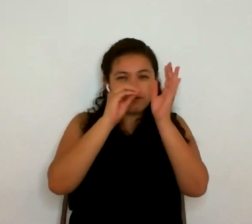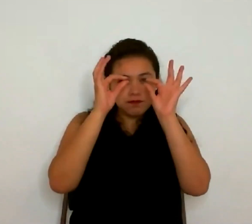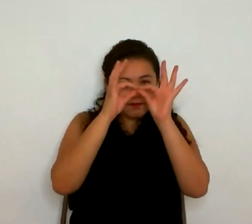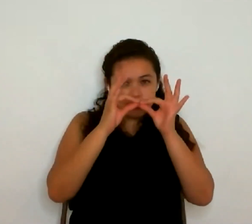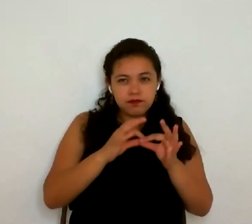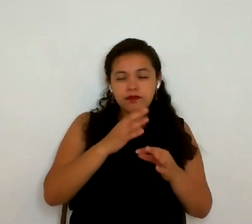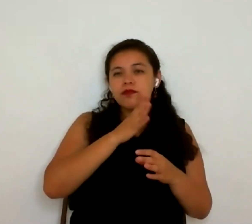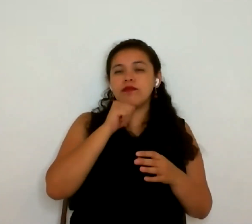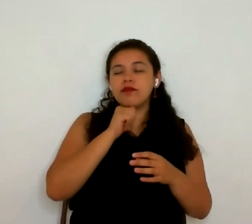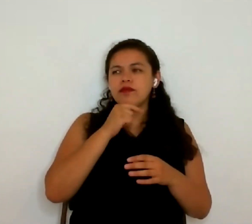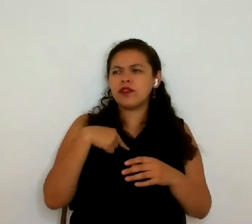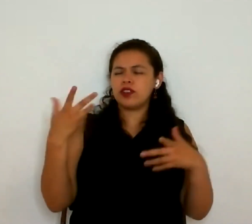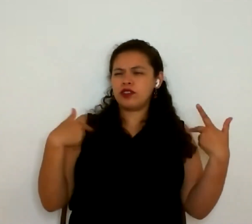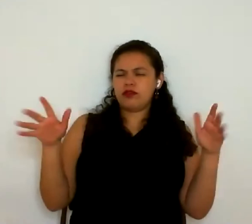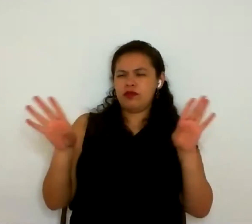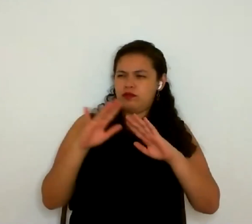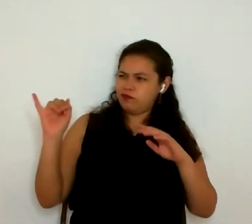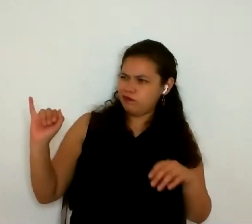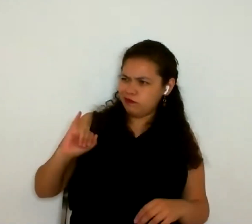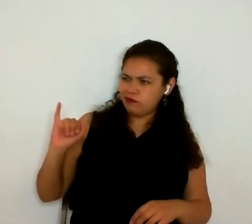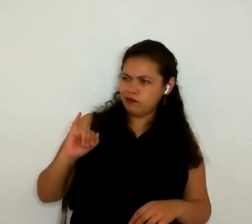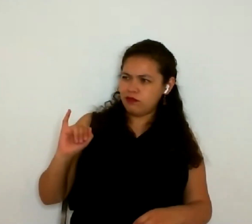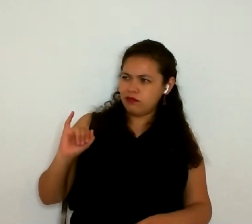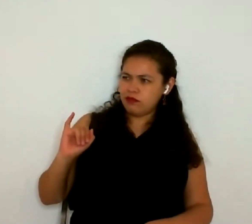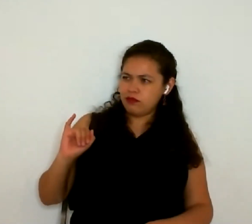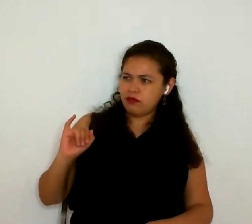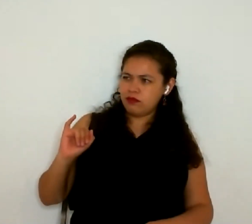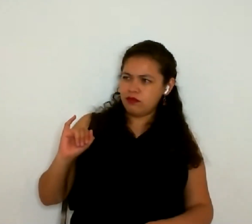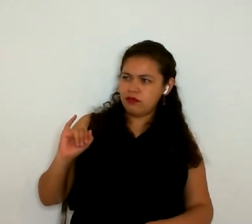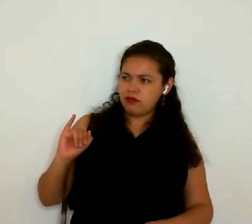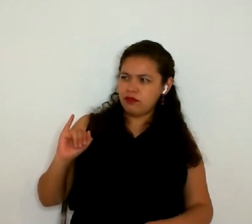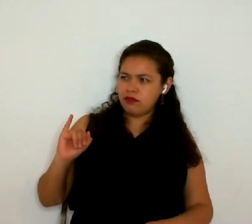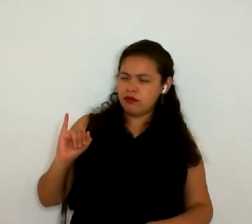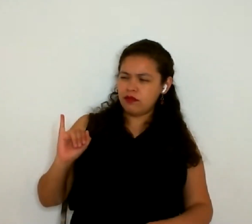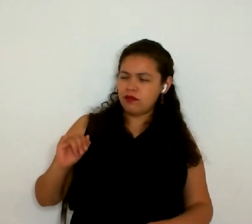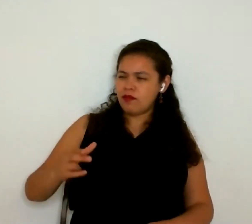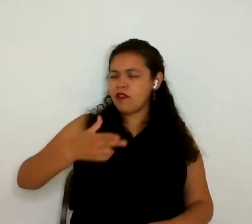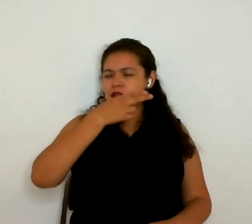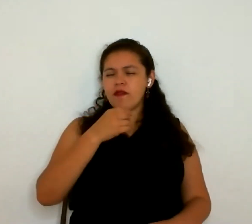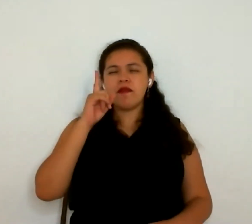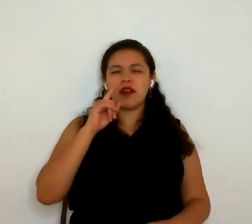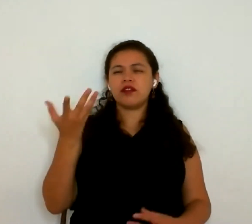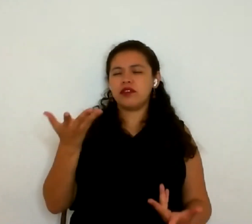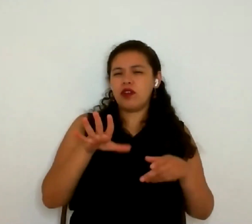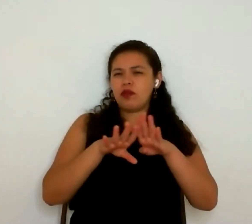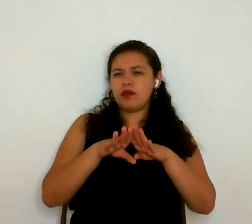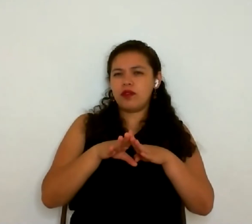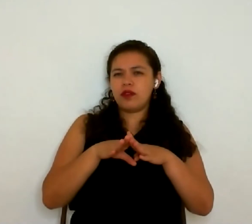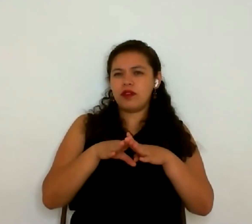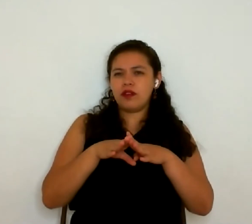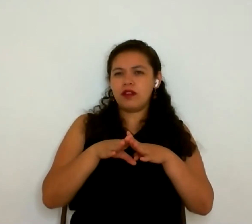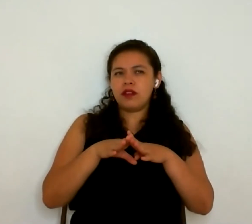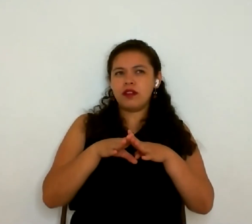y porque lo que me llama la atención en cuanto a cómo manejar ahí el género bueno ahorita la verdad no lo